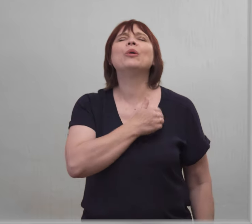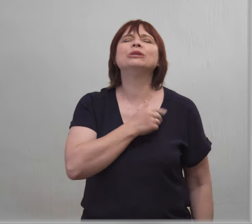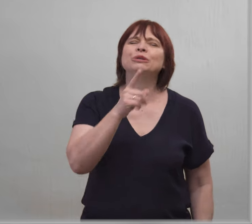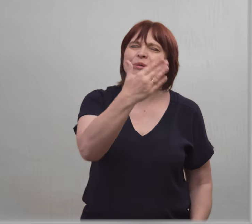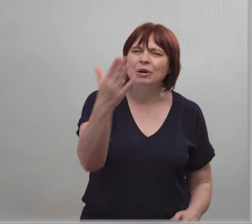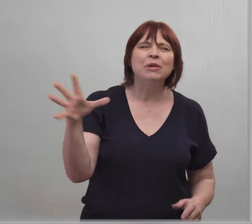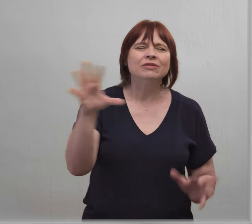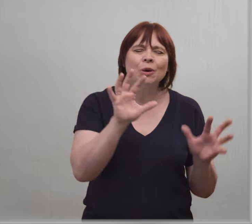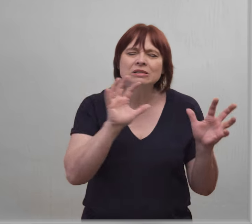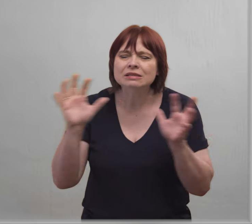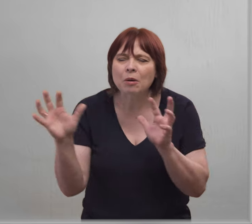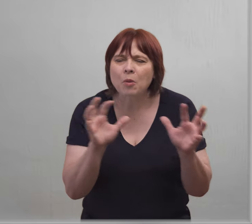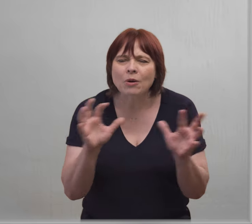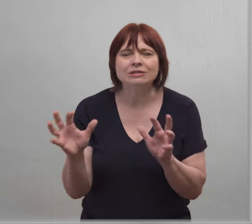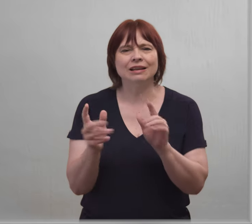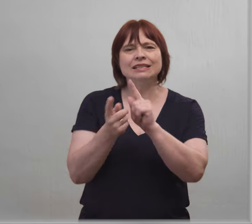преображали